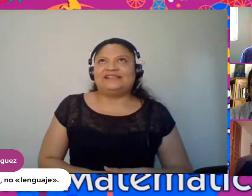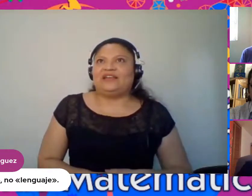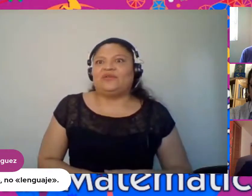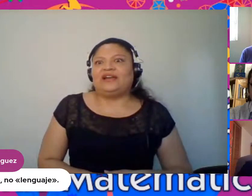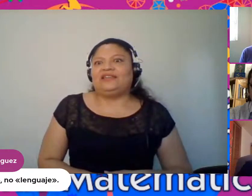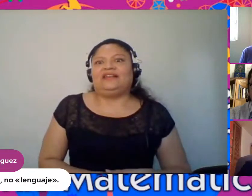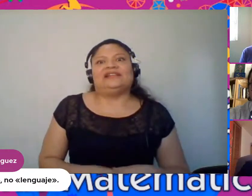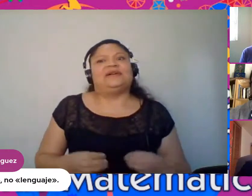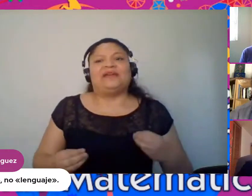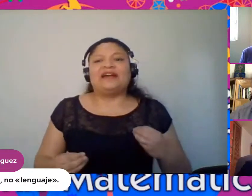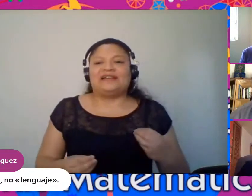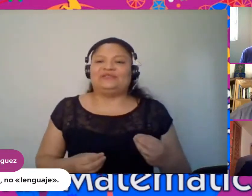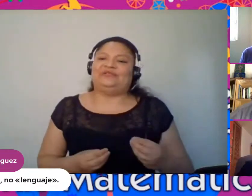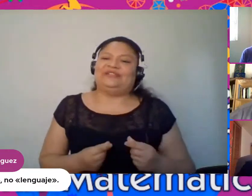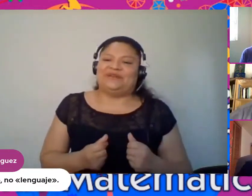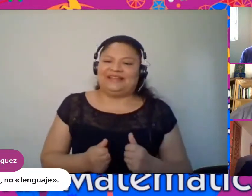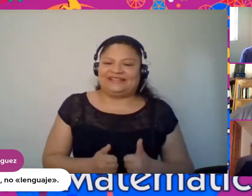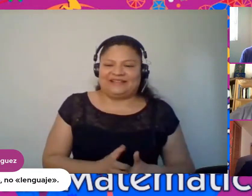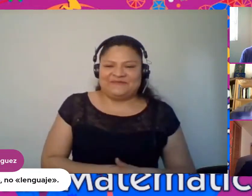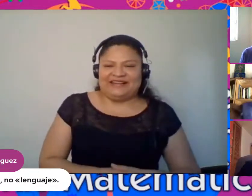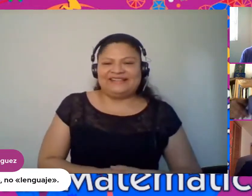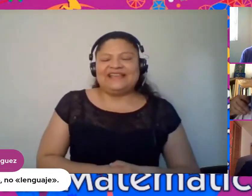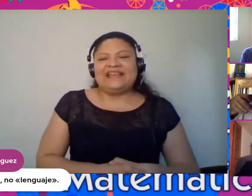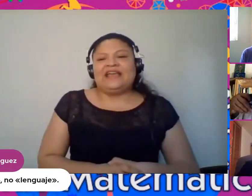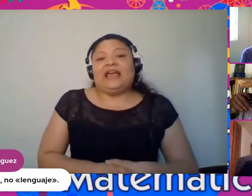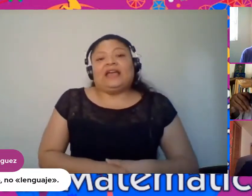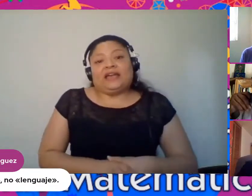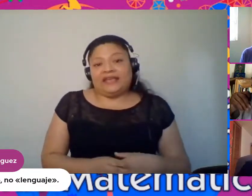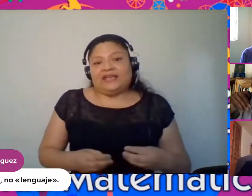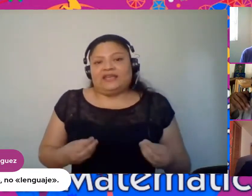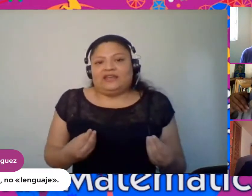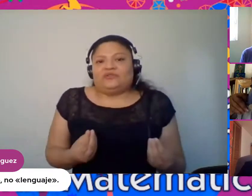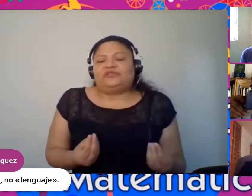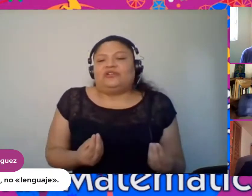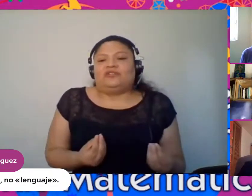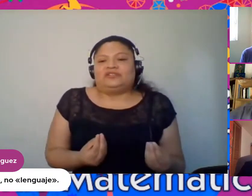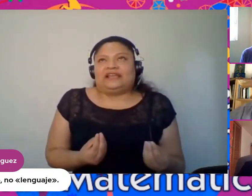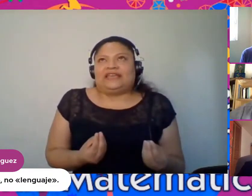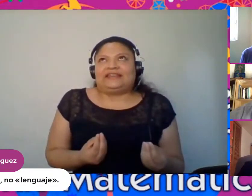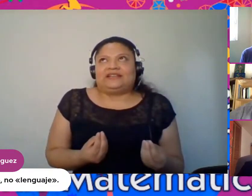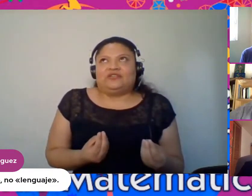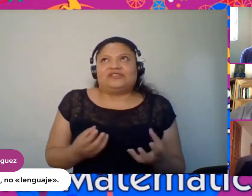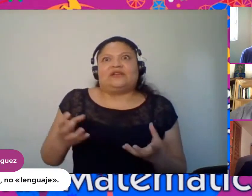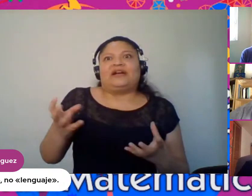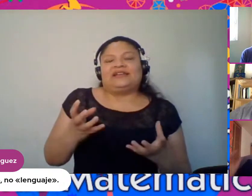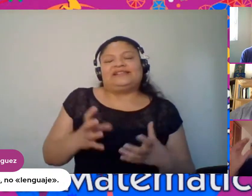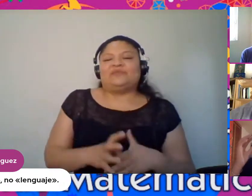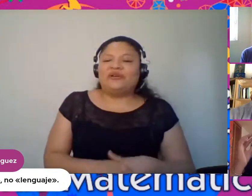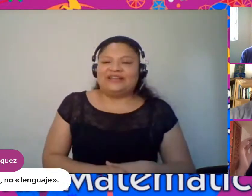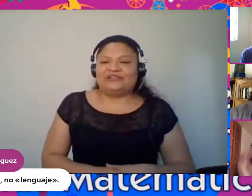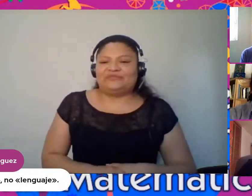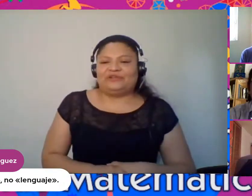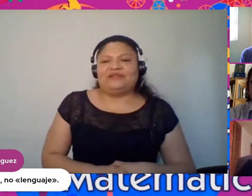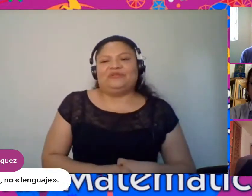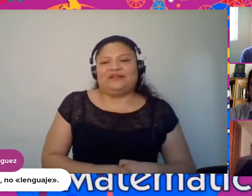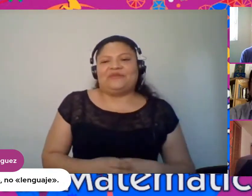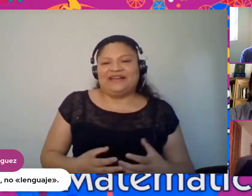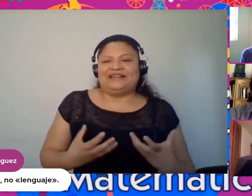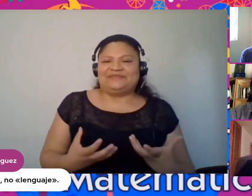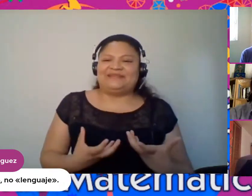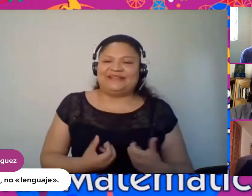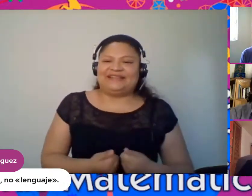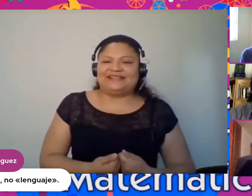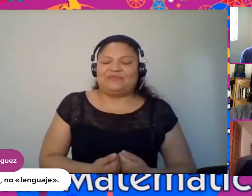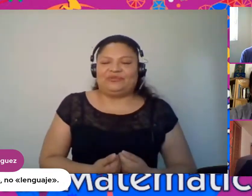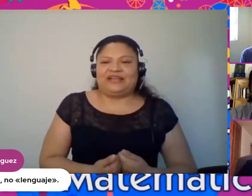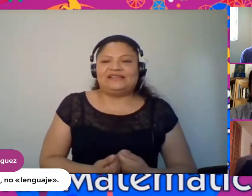estas ideas del lenguaje de las abejas o los lenguajes animales. Y incluso se quitan los lenguajes simbólicos, por ejemplo, el lenguaje